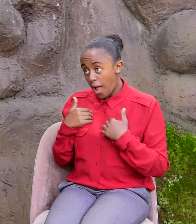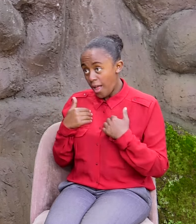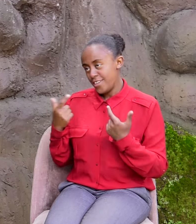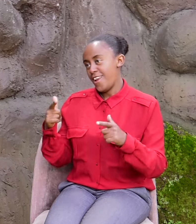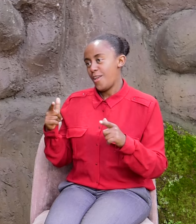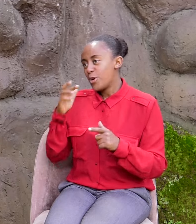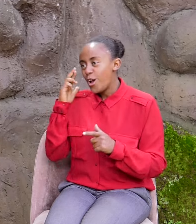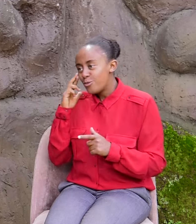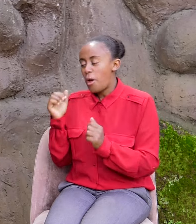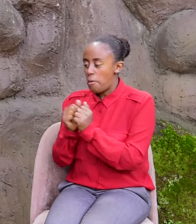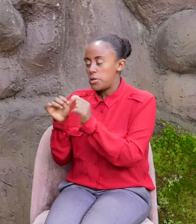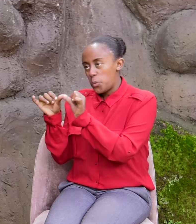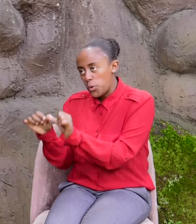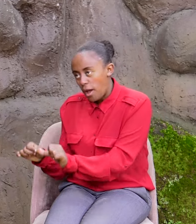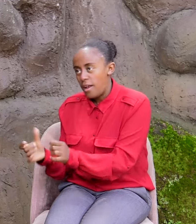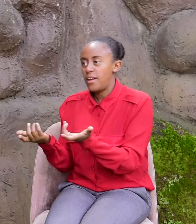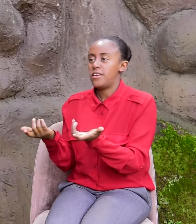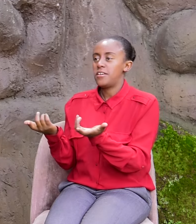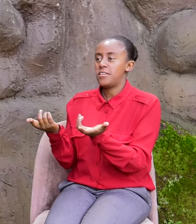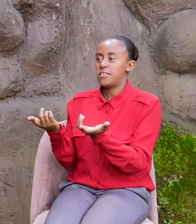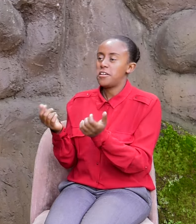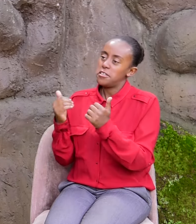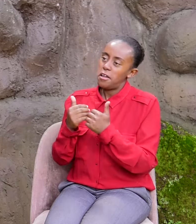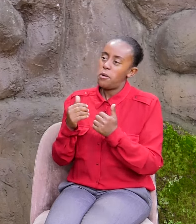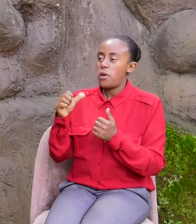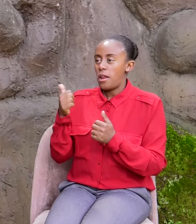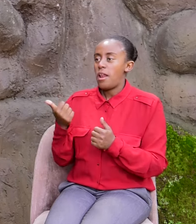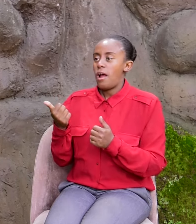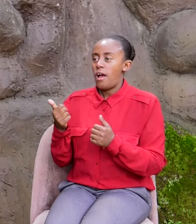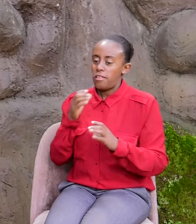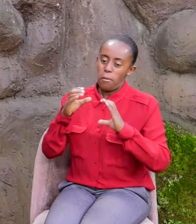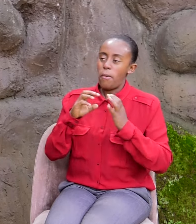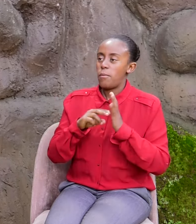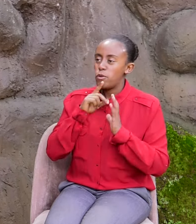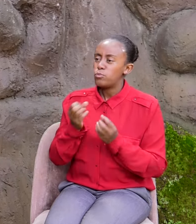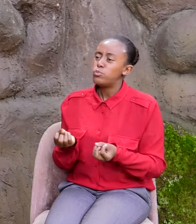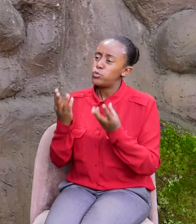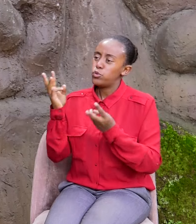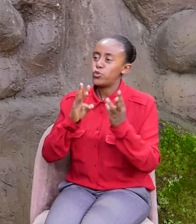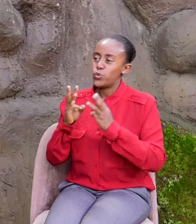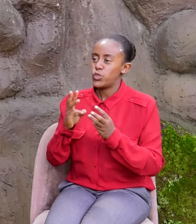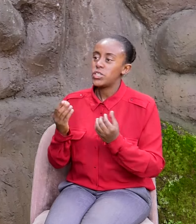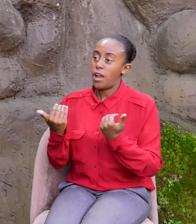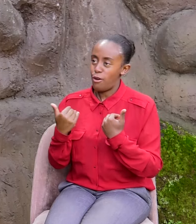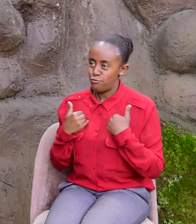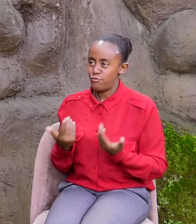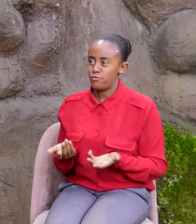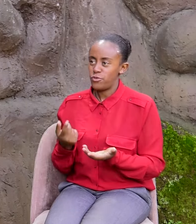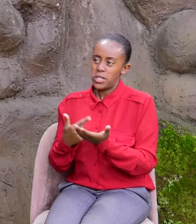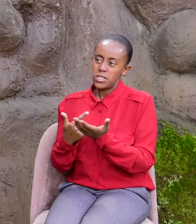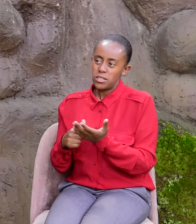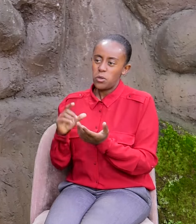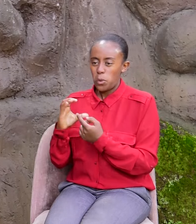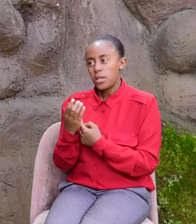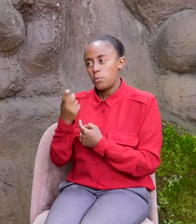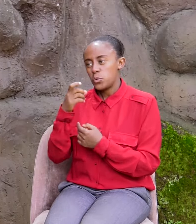ነው። ለምን እነሱ ጋር ትቆያለህ፣ ከዛ ወደ ሌላው ትግባባለህ ማለት እና ብዙ ችግሮች ስላሉት ከዛም አንጻር